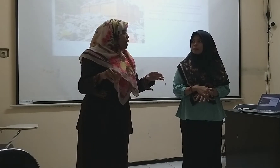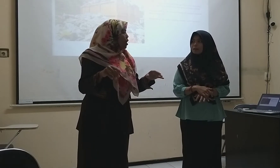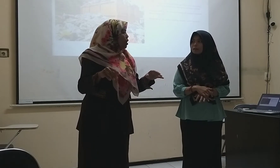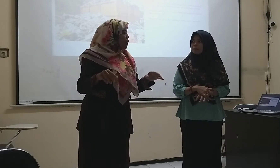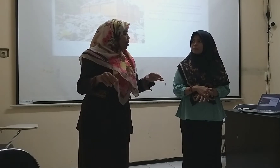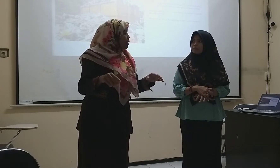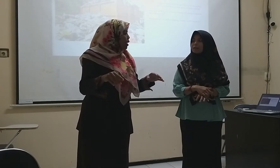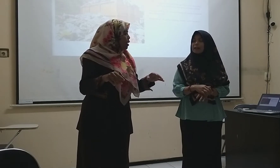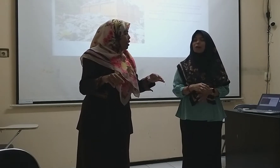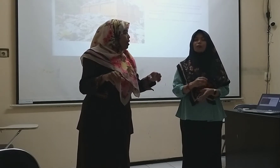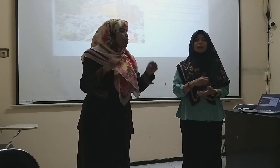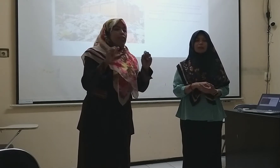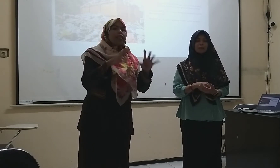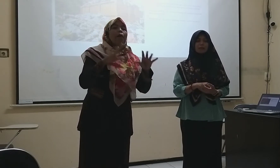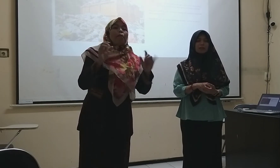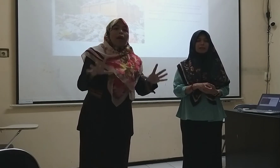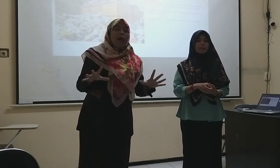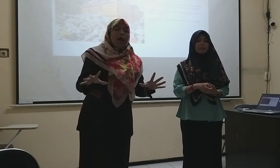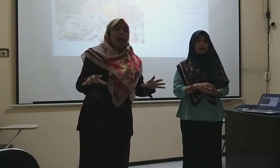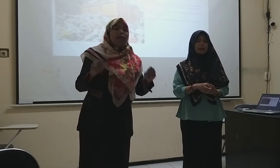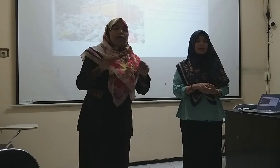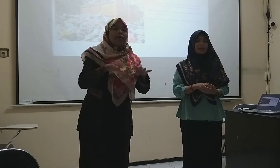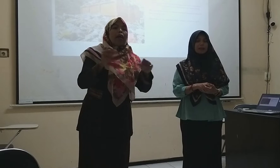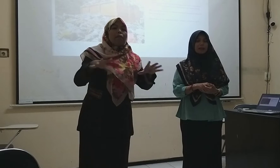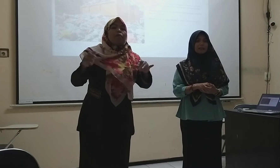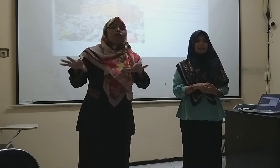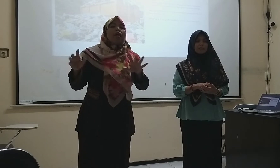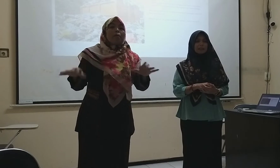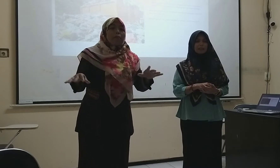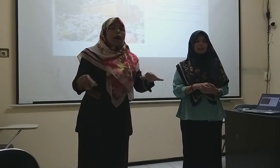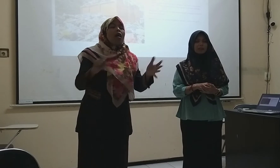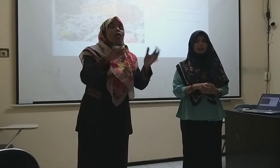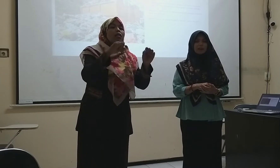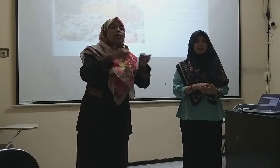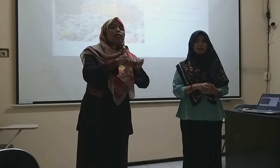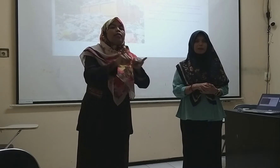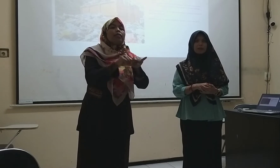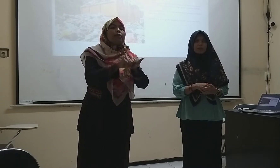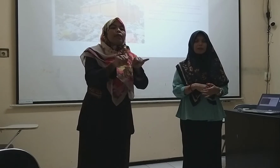sampah organik. Ya, organik itu adalah sampah seperti